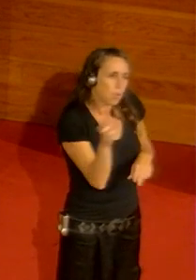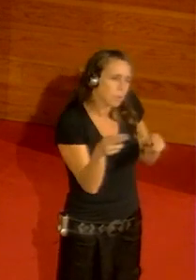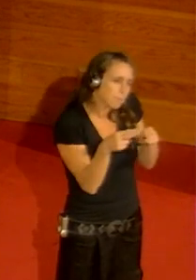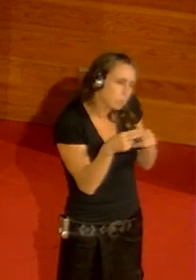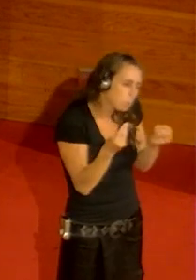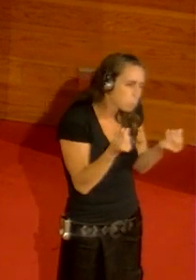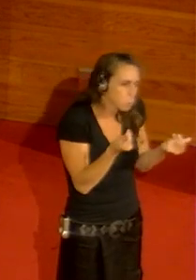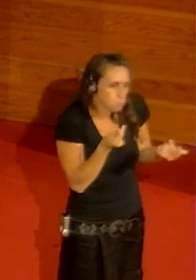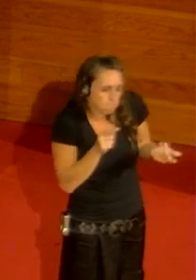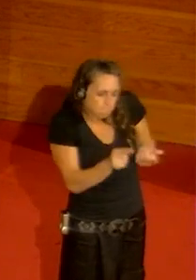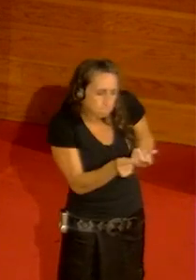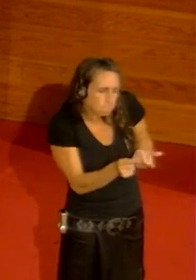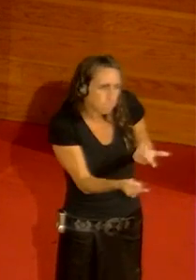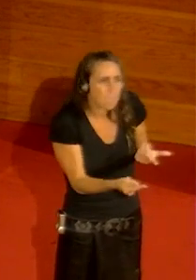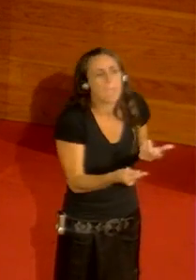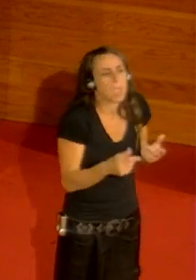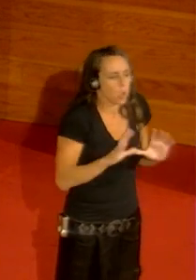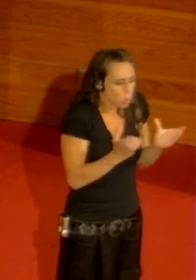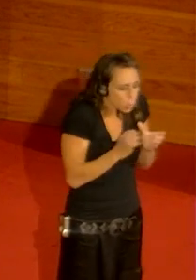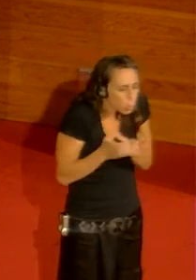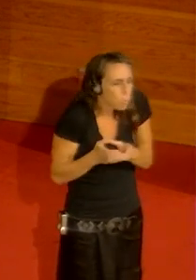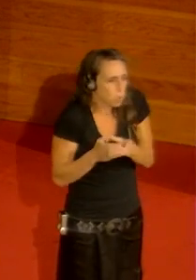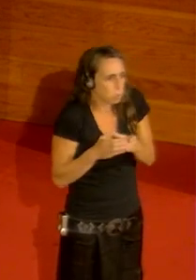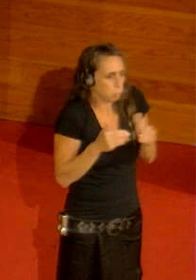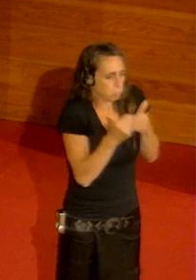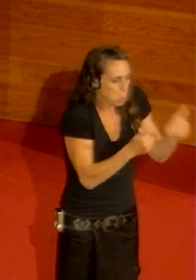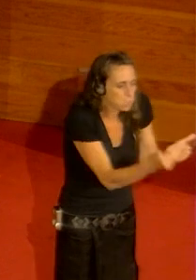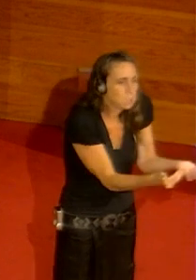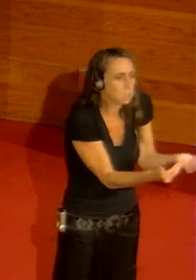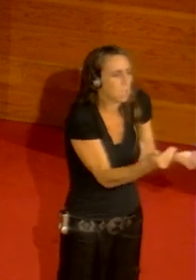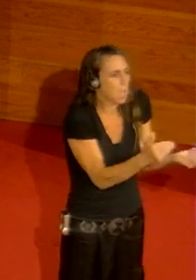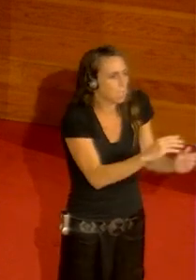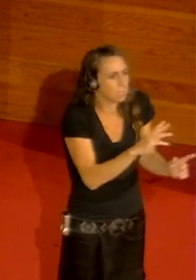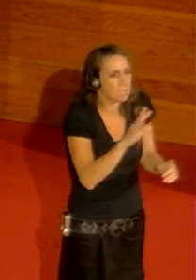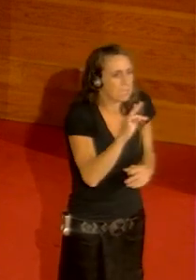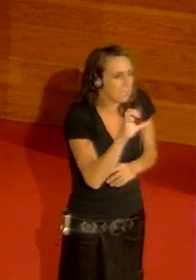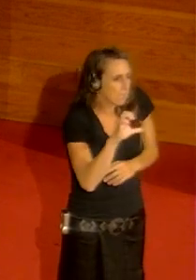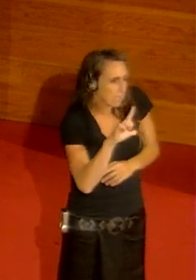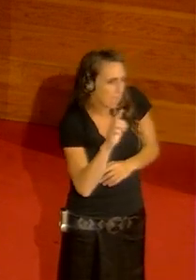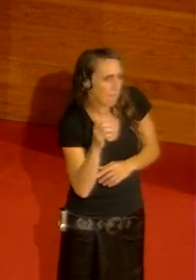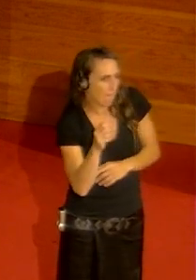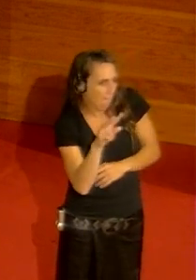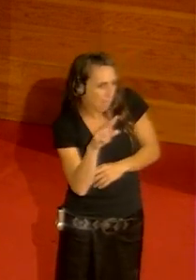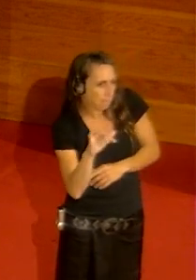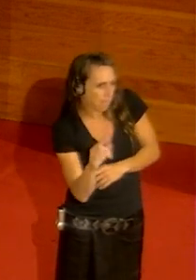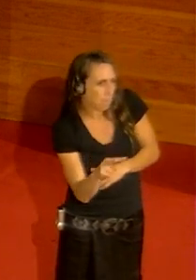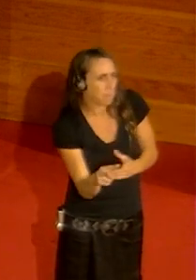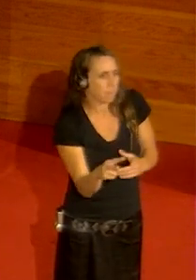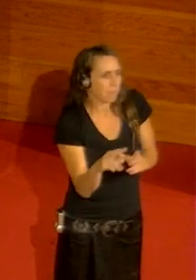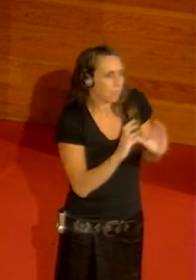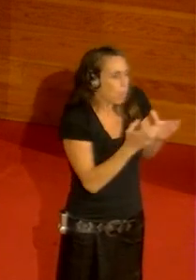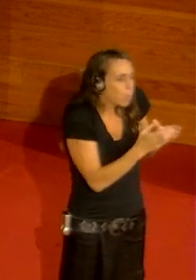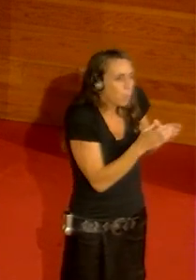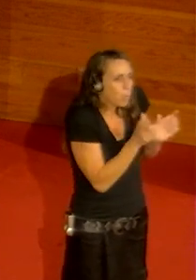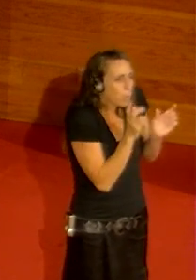que protestan en tel aviv que son progresistas son Food friendly of friendly lgt friendly